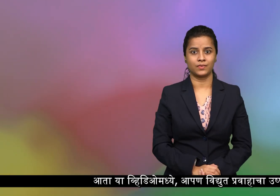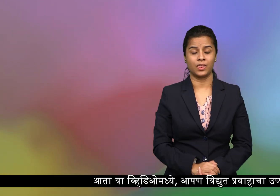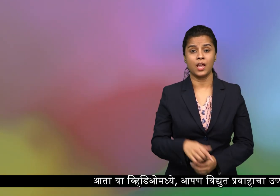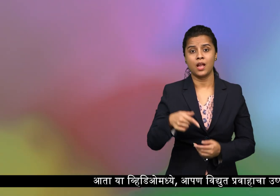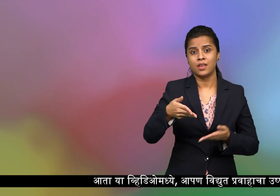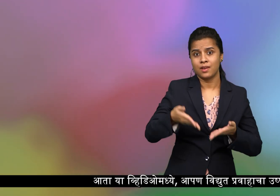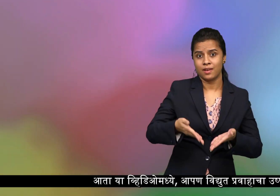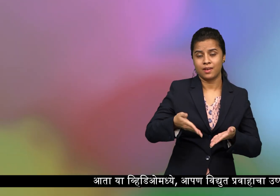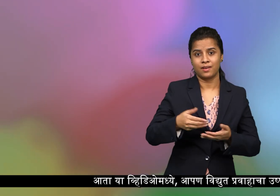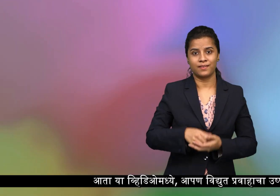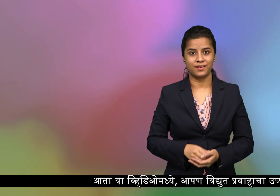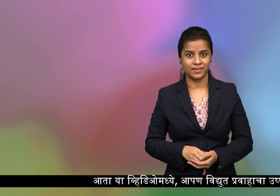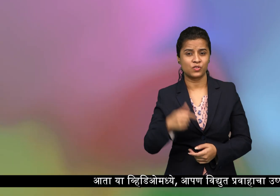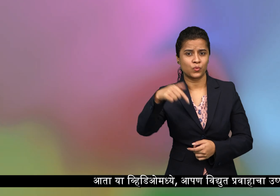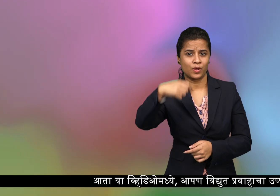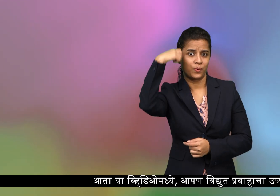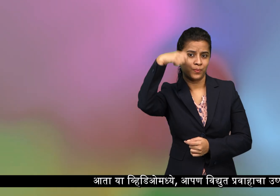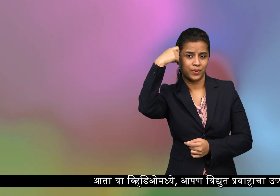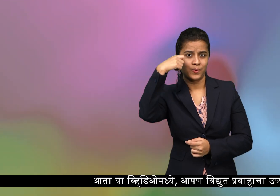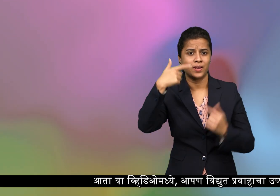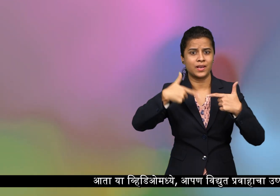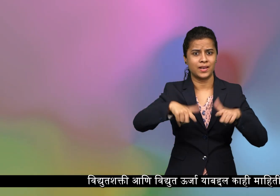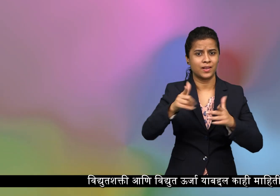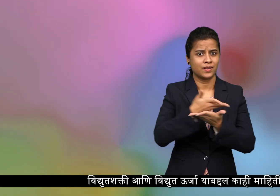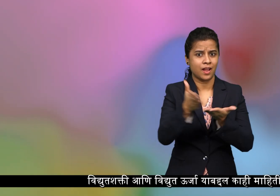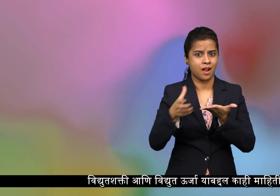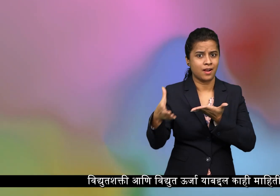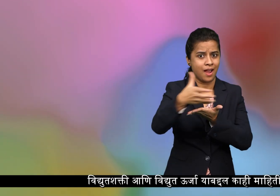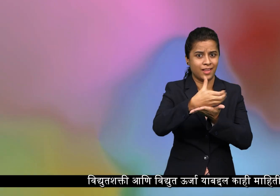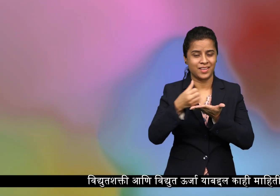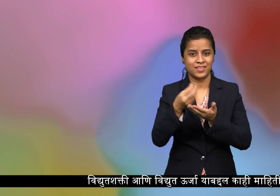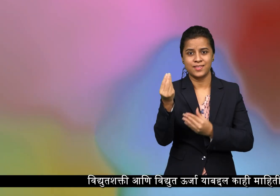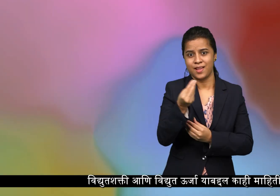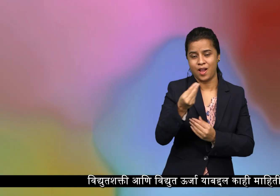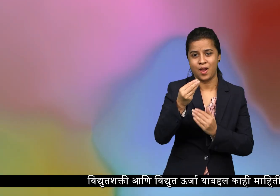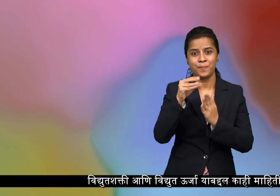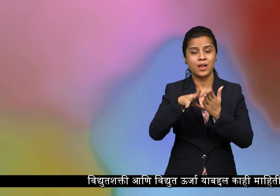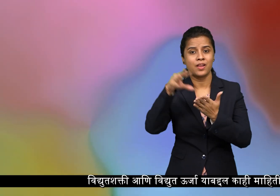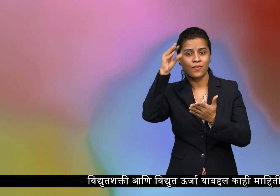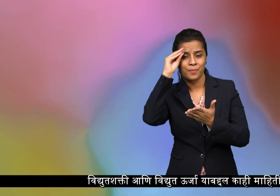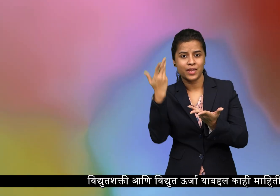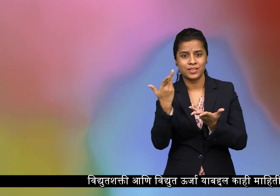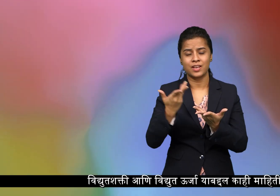आता या व्हिडिओमध्ये आपण विद्युत प्रवाहाचा उष्णता गुण, विद्युत शक्ती आणि विद्युत ऊर्जा याबद्दल काही माहिती